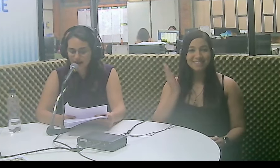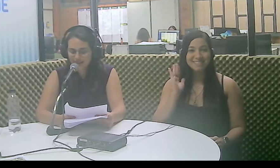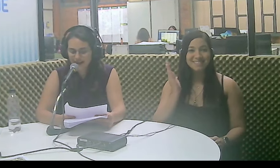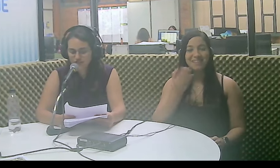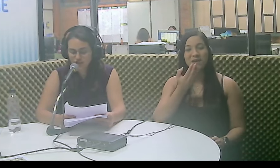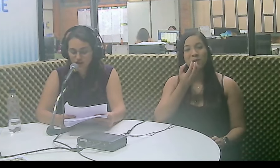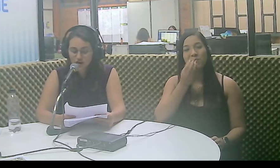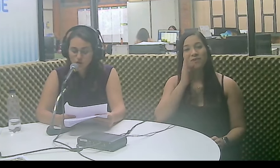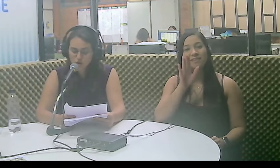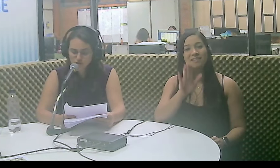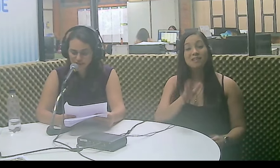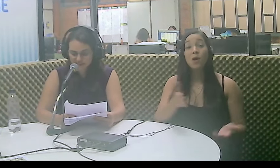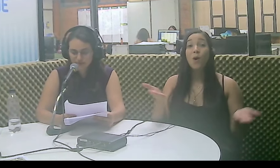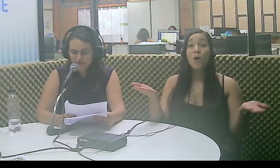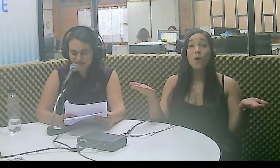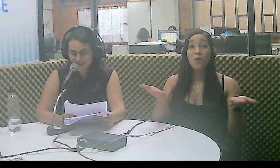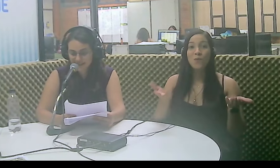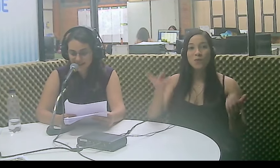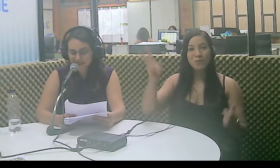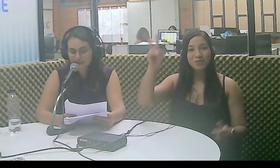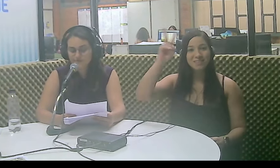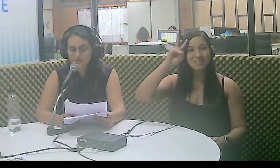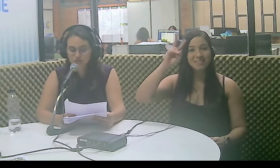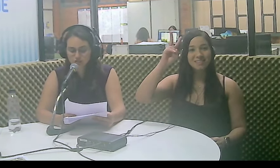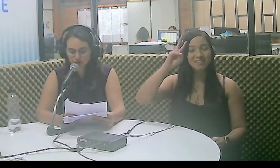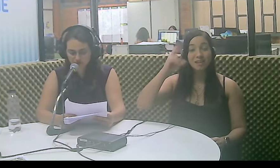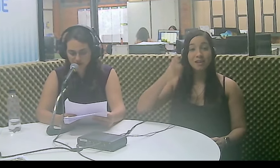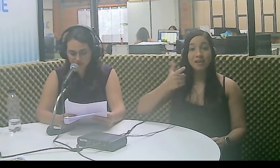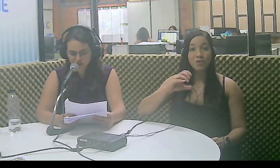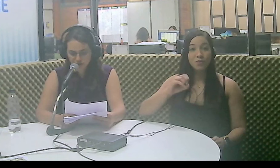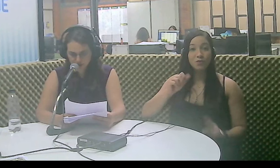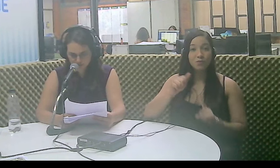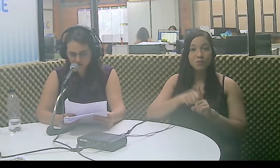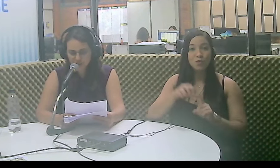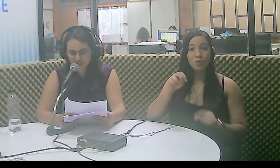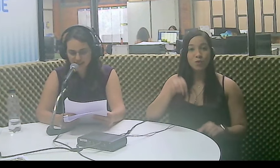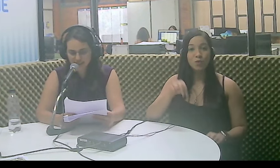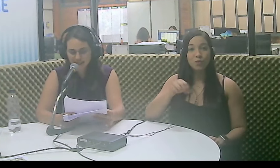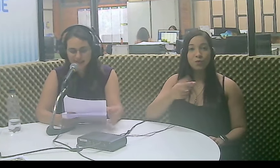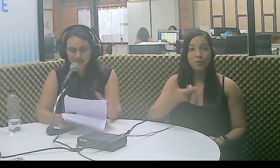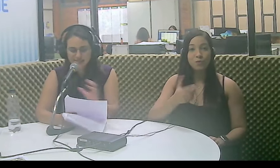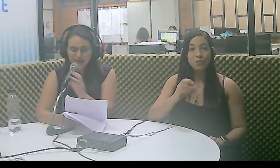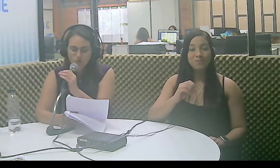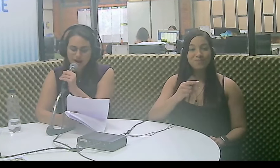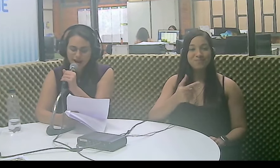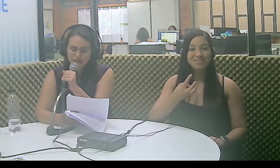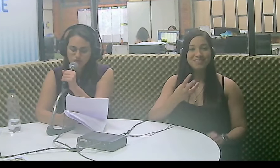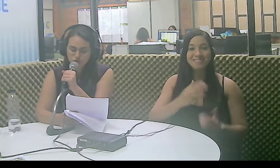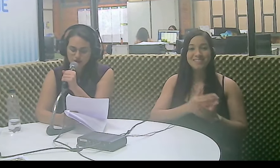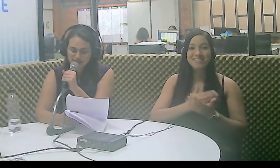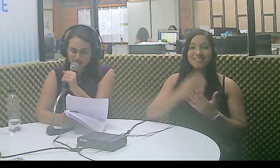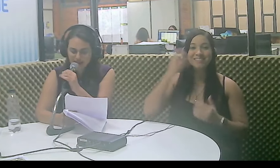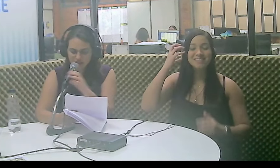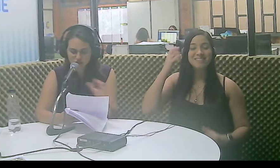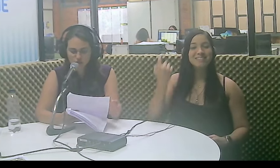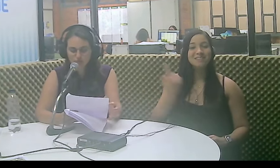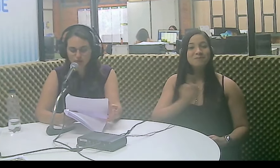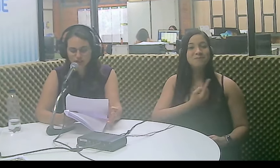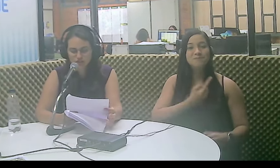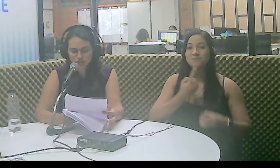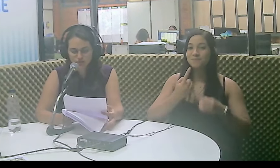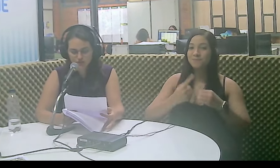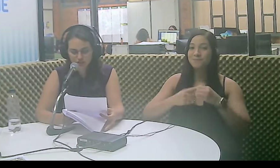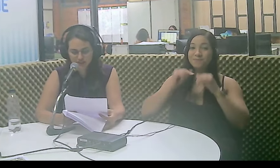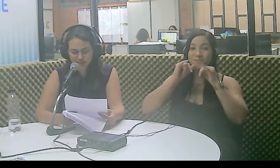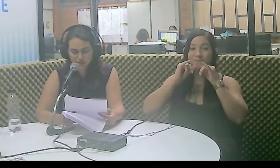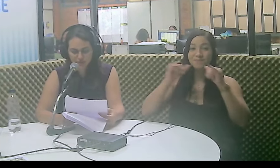Olá, boa tarde. Hoje é segunda-feira, dia 20 de novembro de 2023. Está no ar a Rádio Nossa Cidade com o